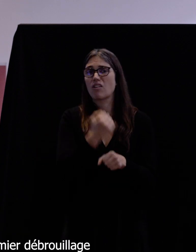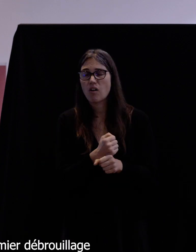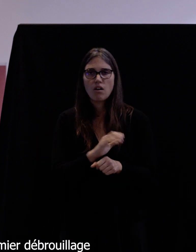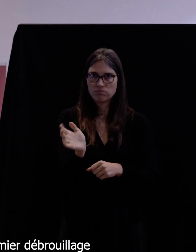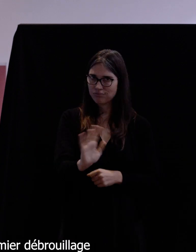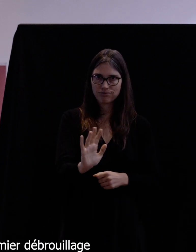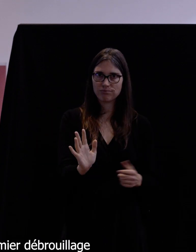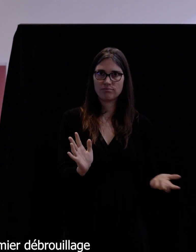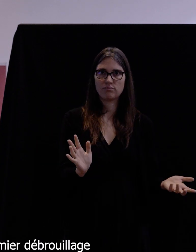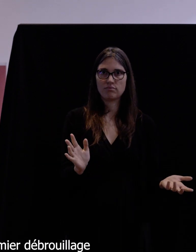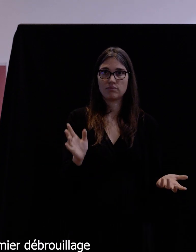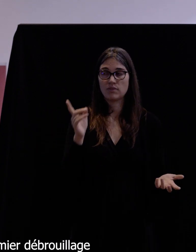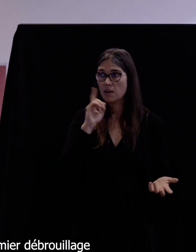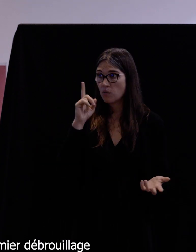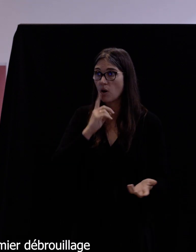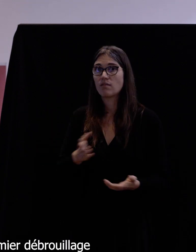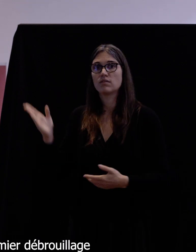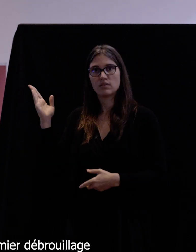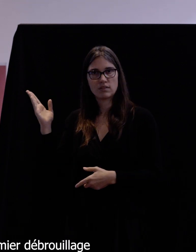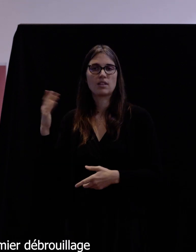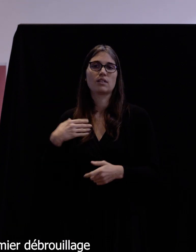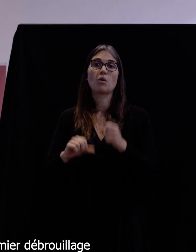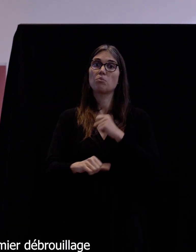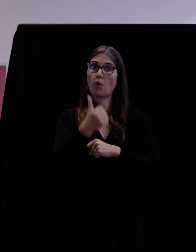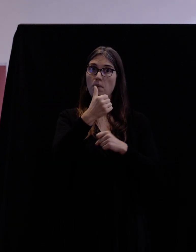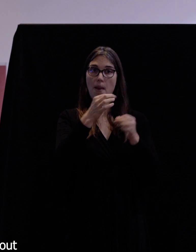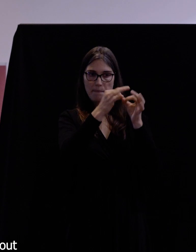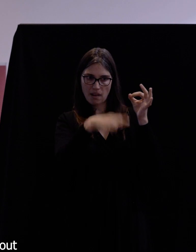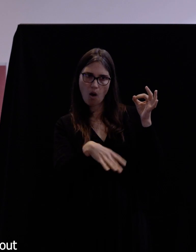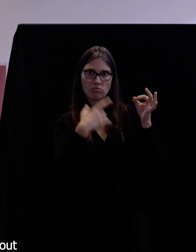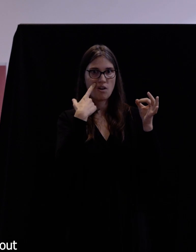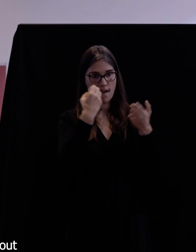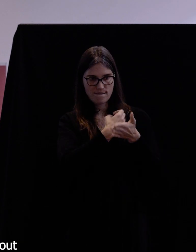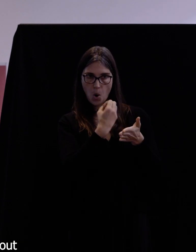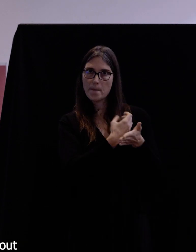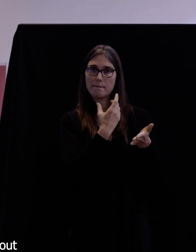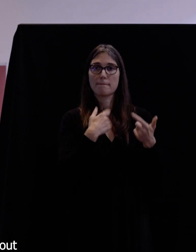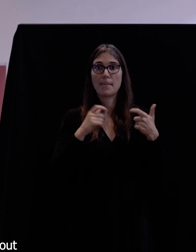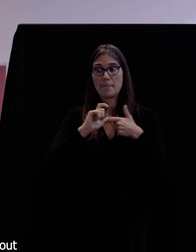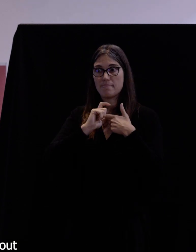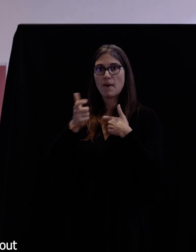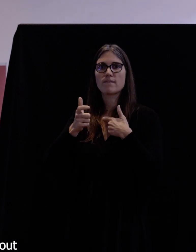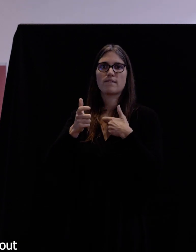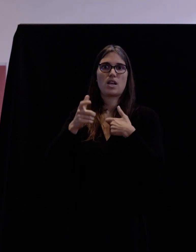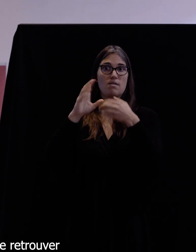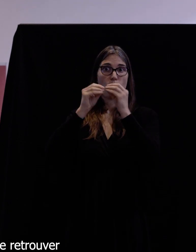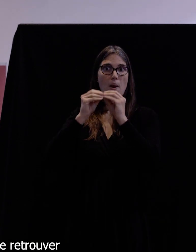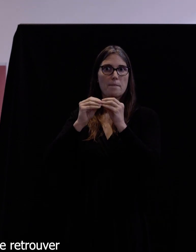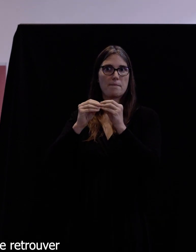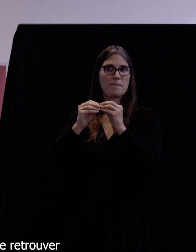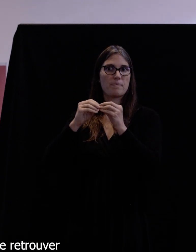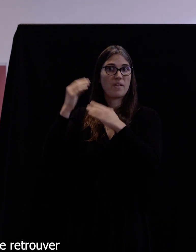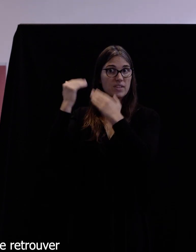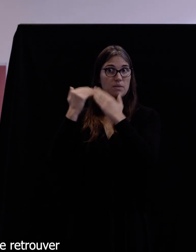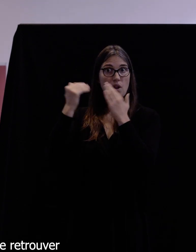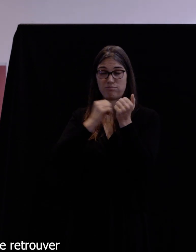En fait, on a ce premier débrouillage avec le bilan vestibulaire, mais tout le tableau du problème vestibulaire, on ne va pas le